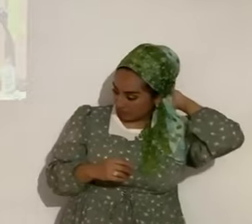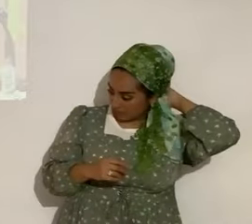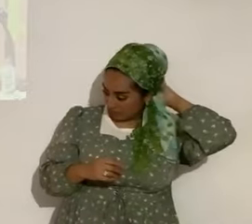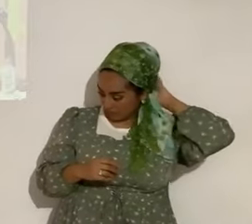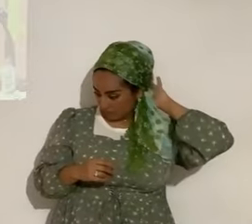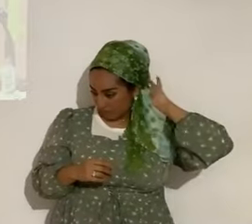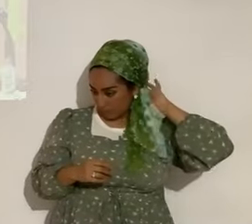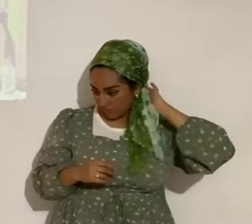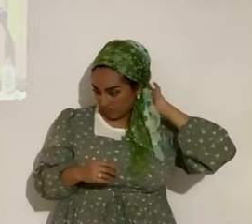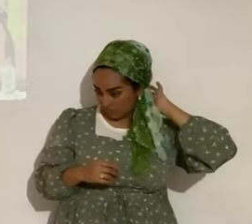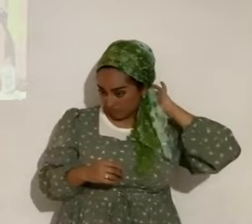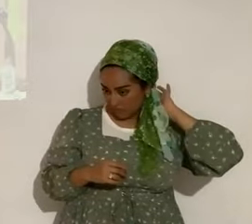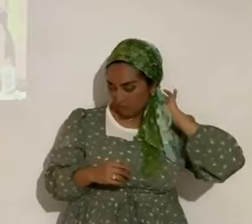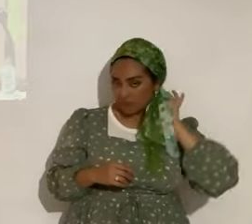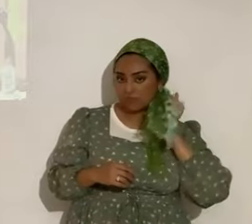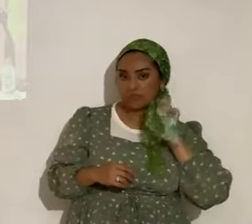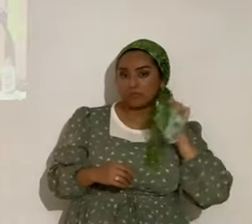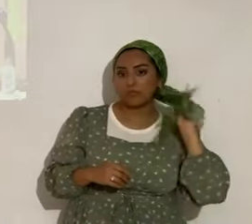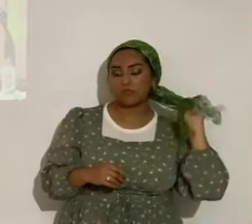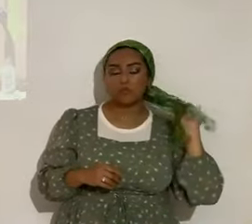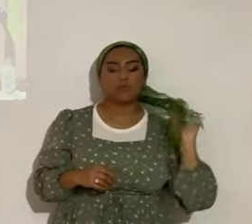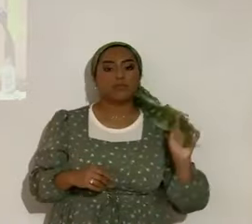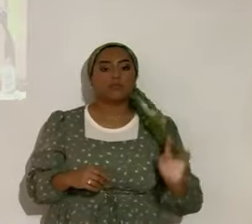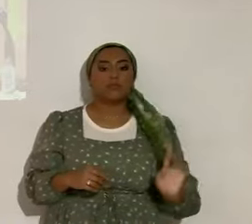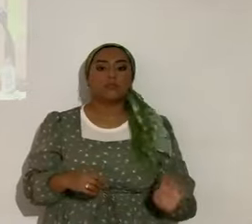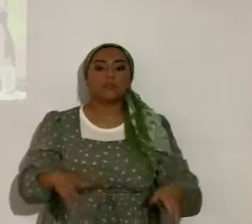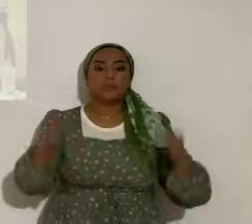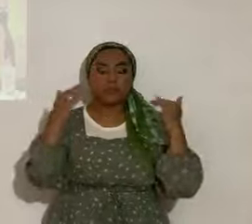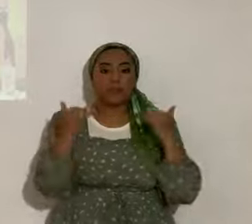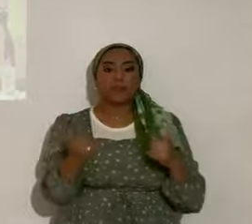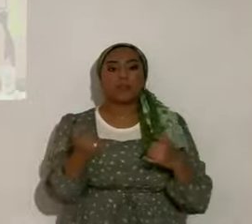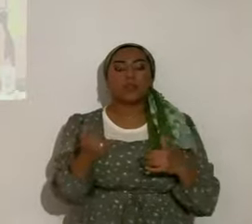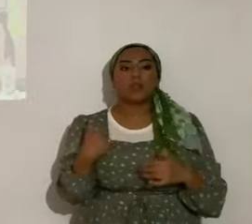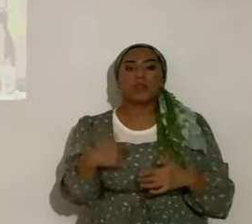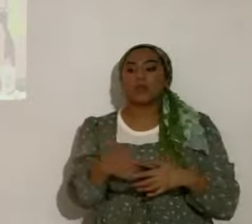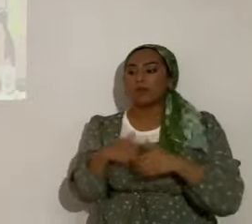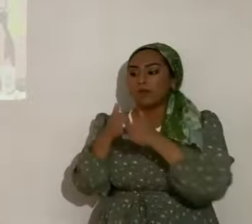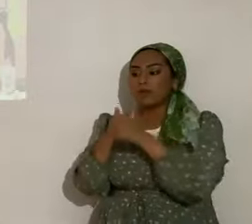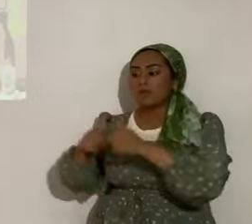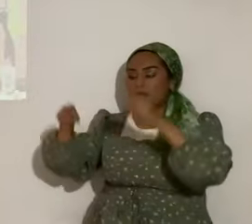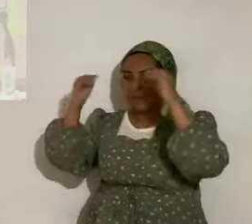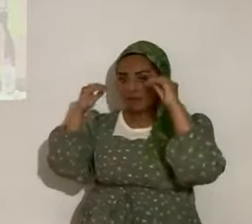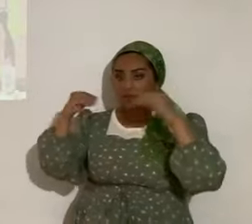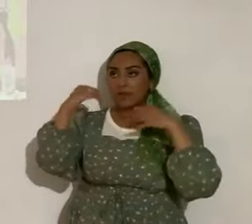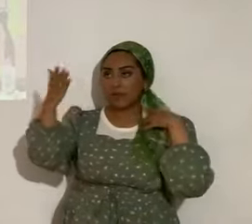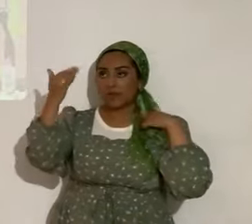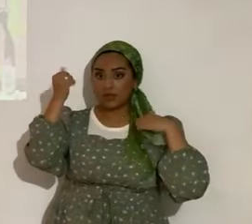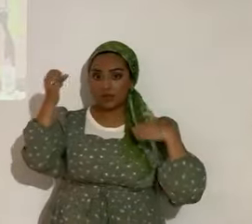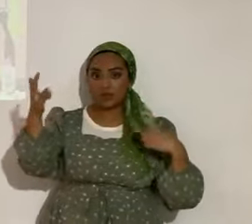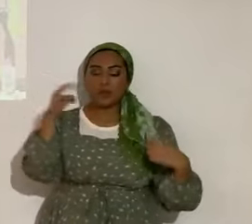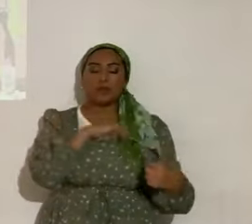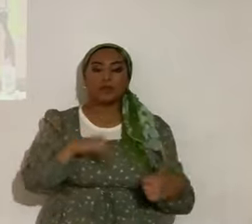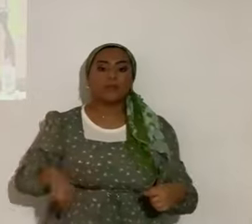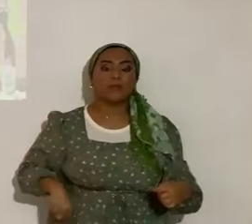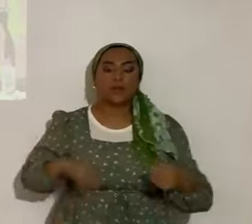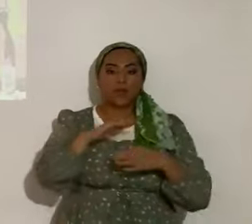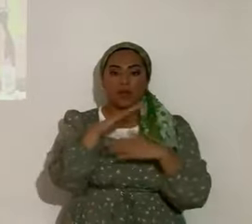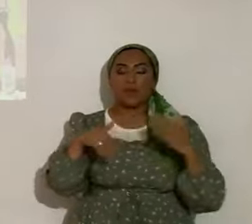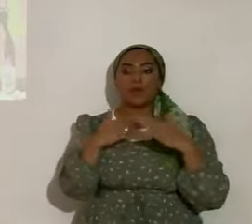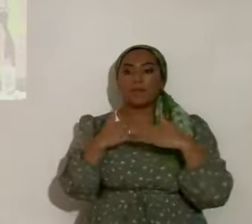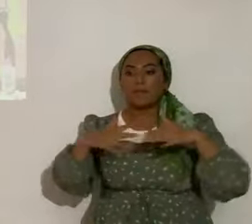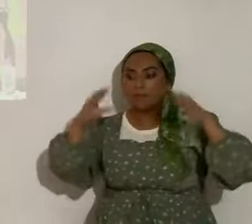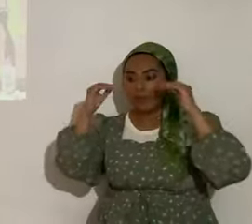y jamás tendrá los dones de Ruach HaKodesh. Ahora, al seguir las enseñanzas de Yahshua Mashiach en todo el sermón del monte, el